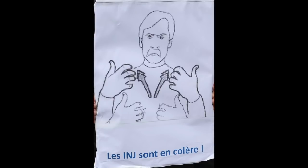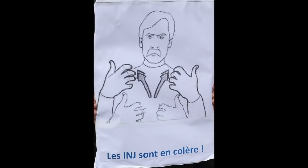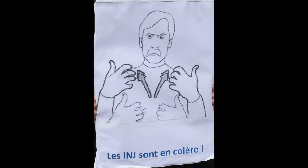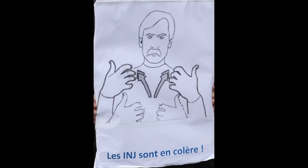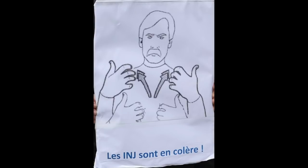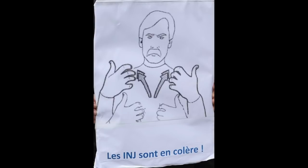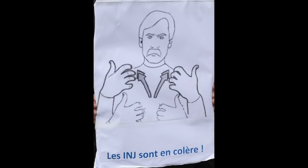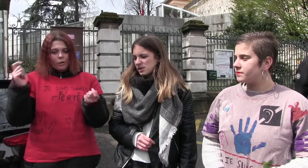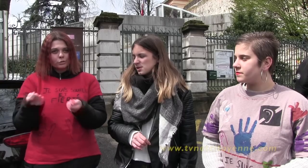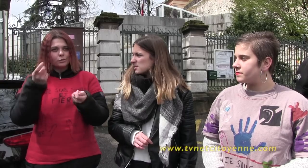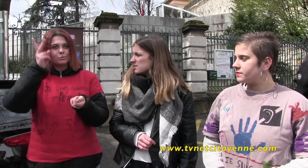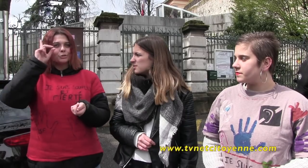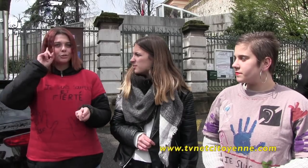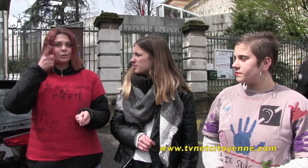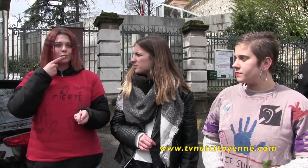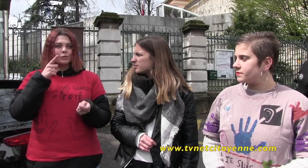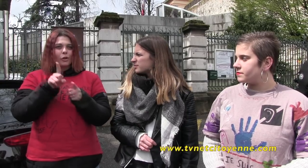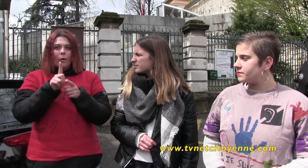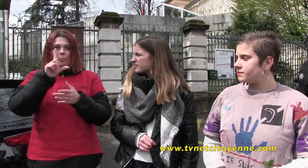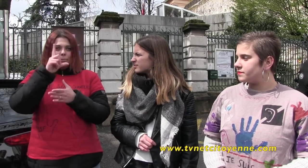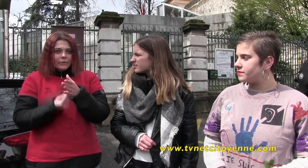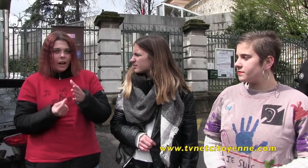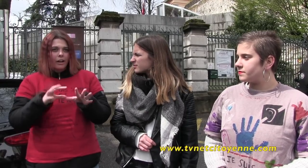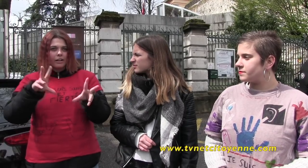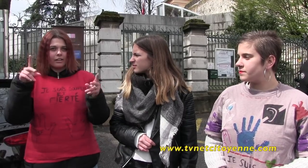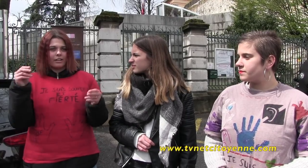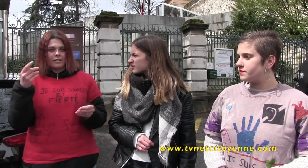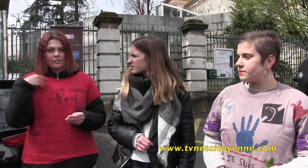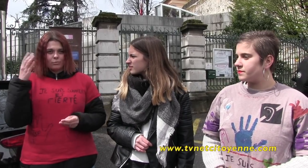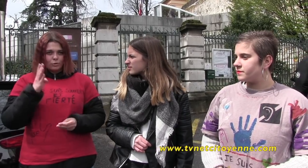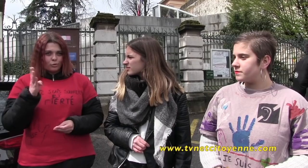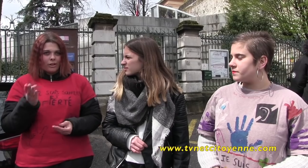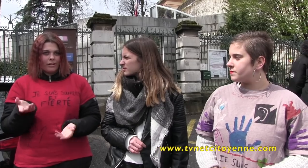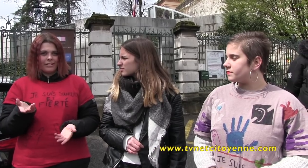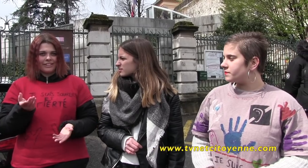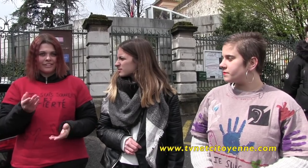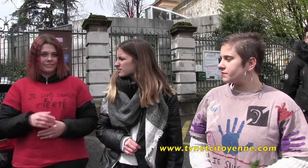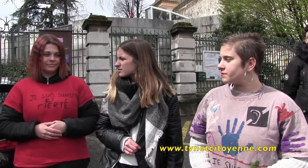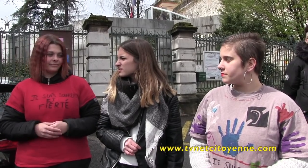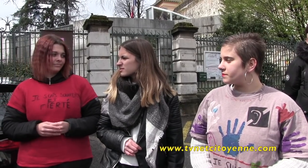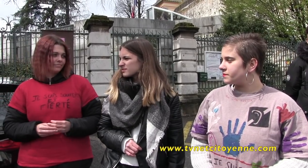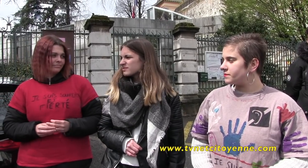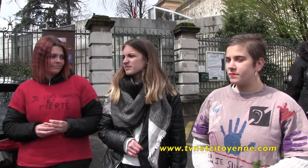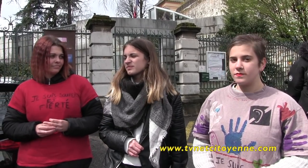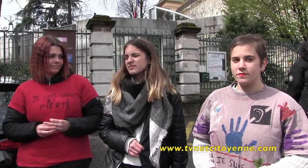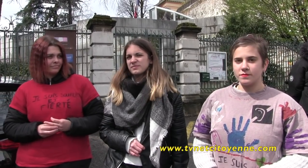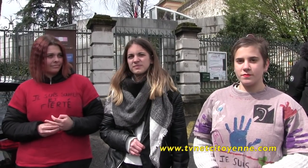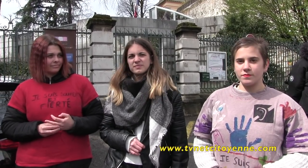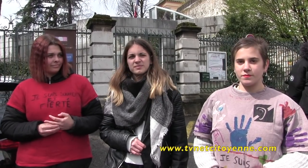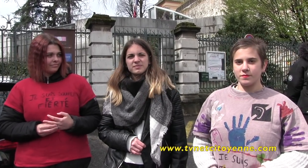En plus, pour les enfants sourds, comment on fait pour les éduquer? Ils ont besoin de bilinguisme, ils ont besoin de la langue des